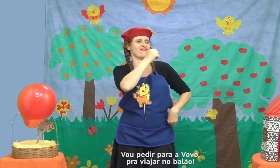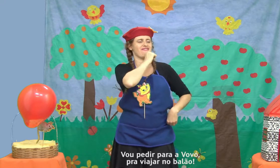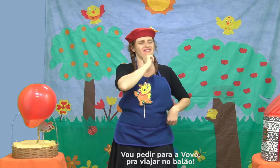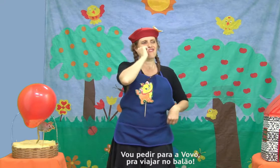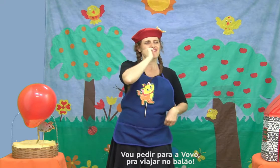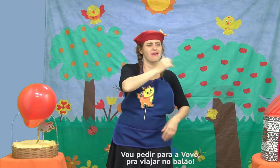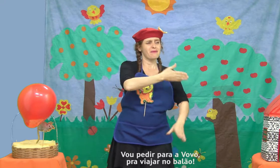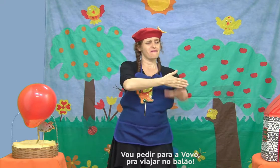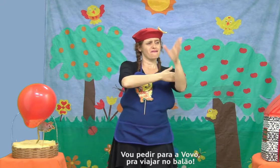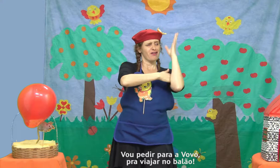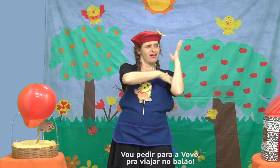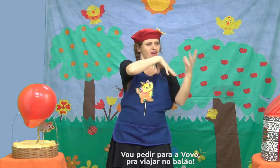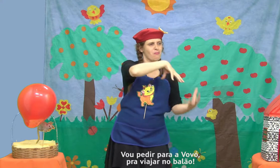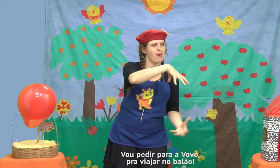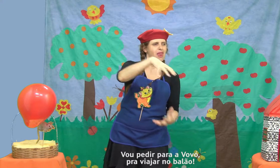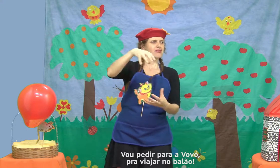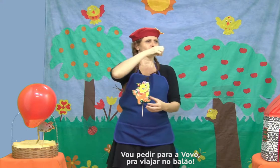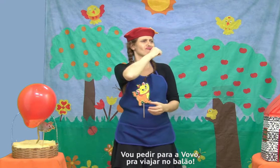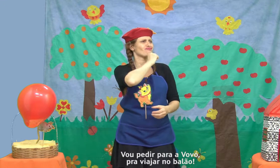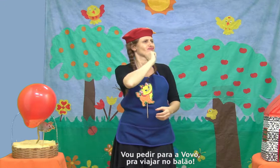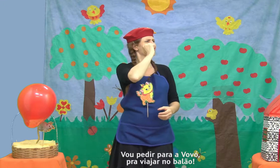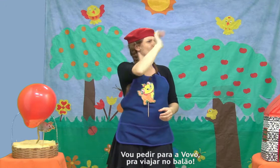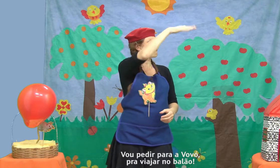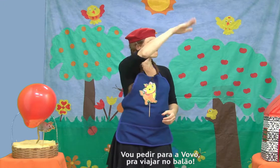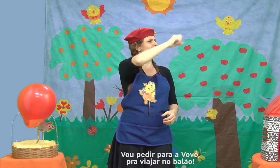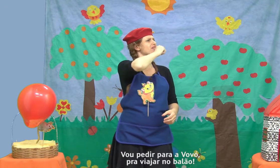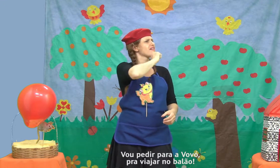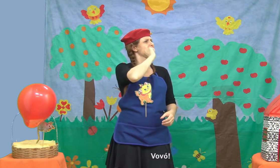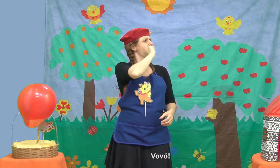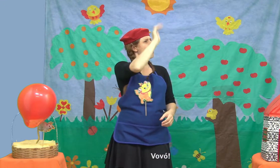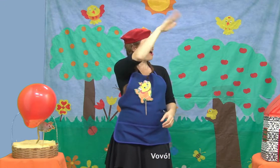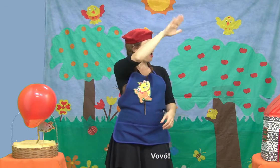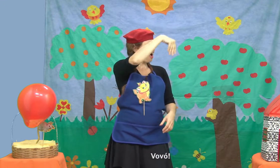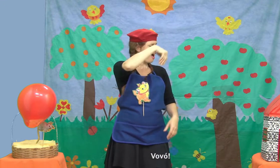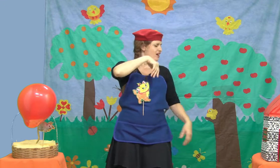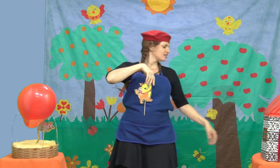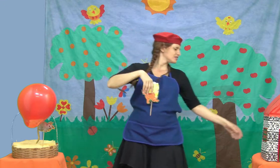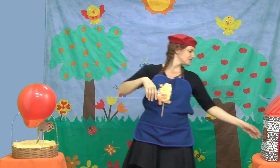vou pedir pra vovó para viajar no balão por vó